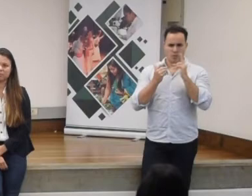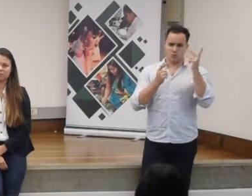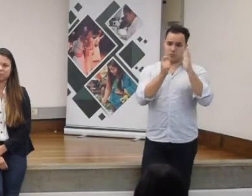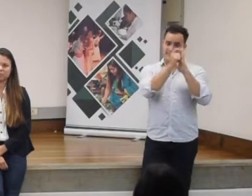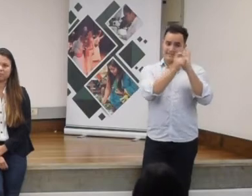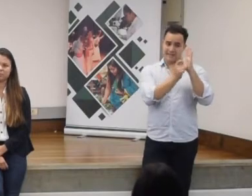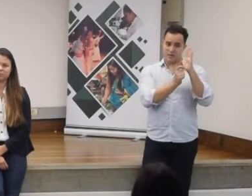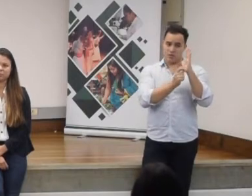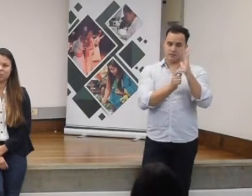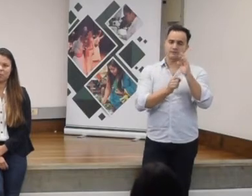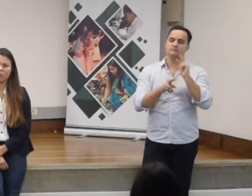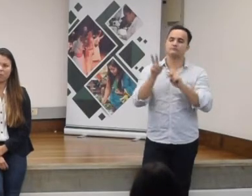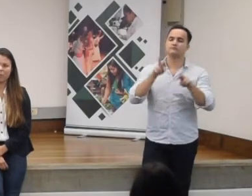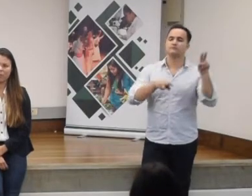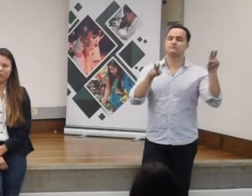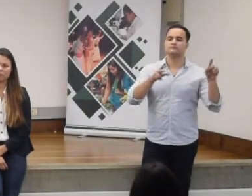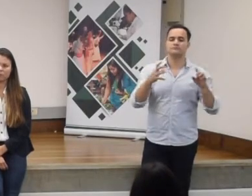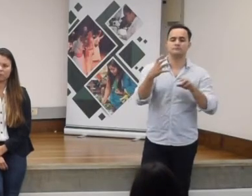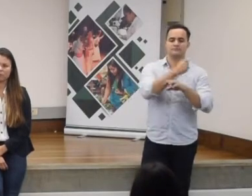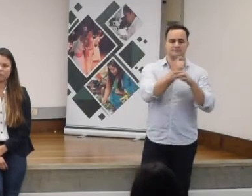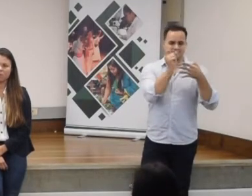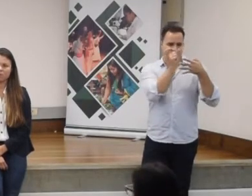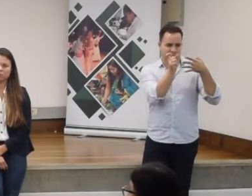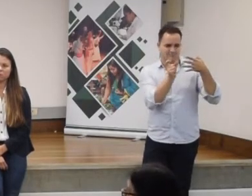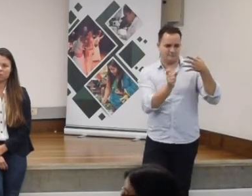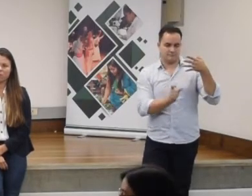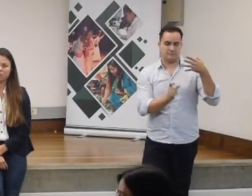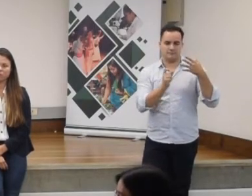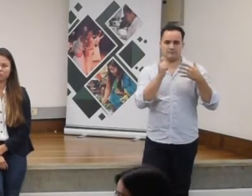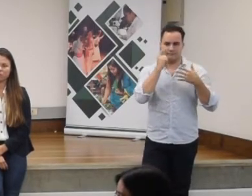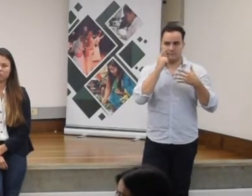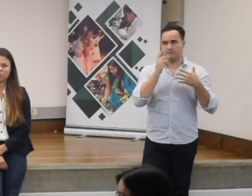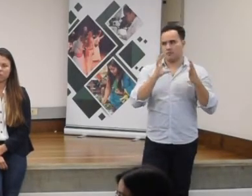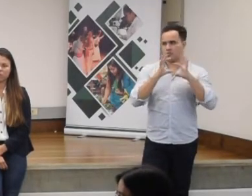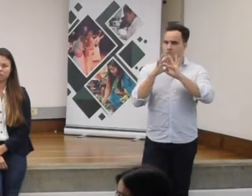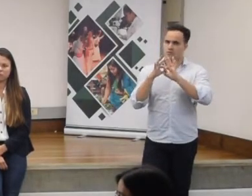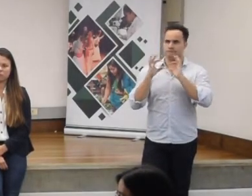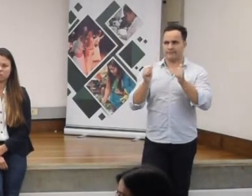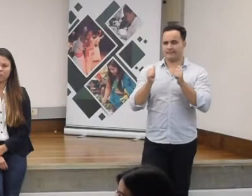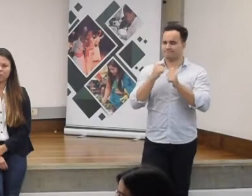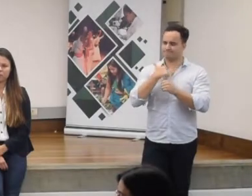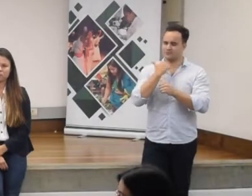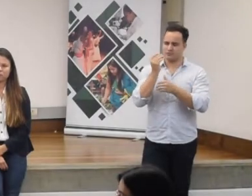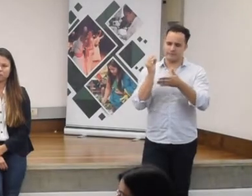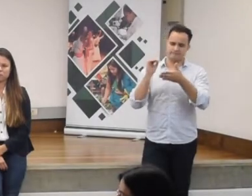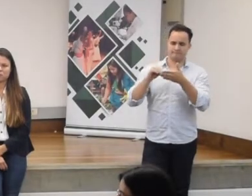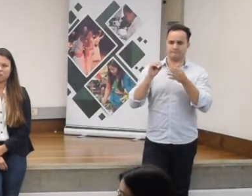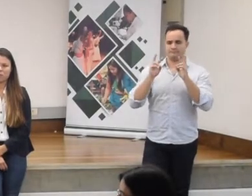de impacto en los cuales podamos confluir todas dentro de permanencia. Podría ser una forma de empezar a explorar esa